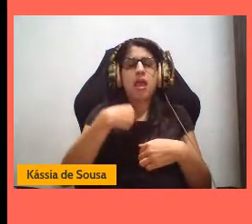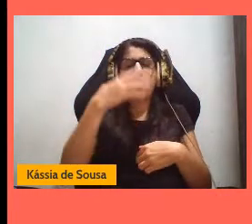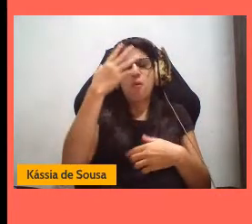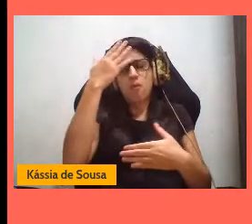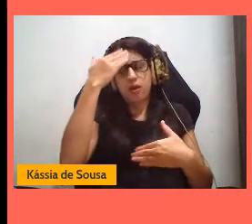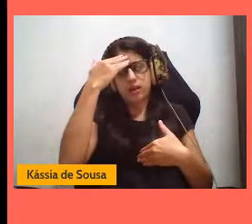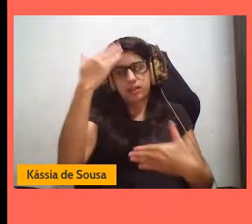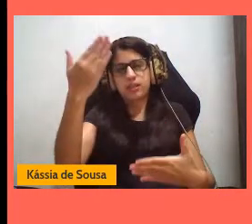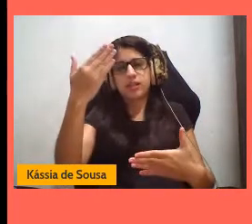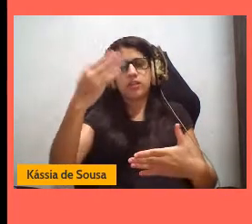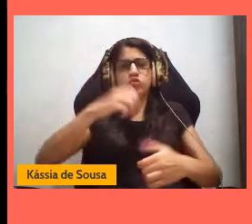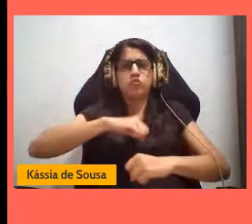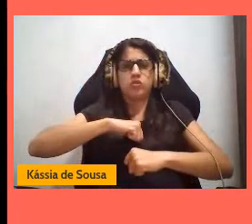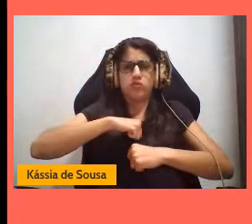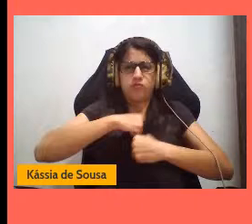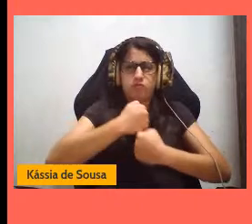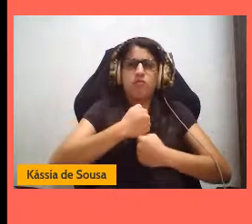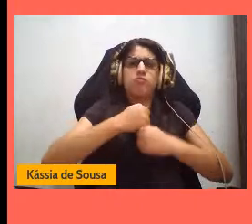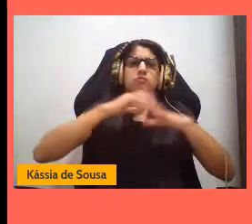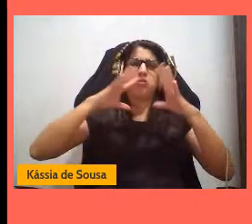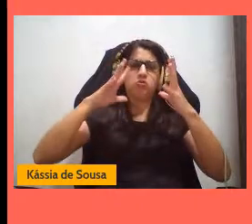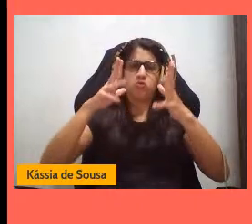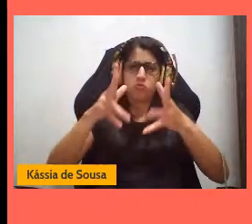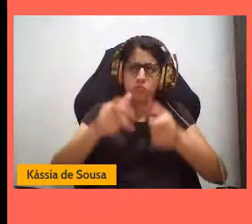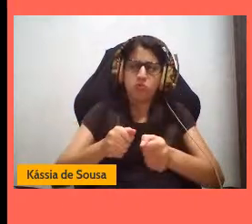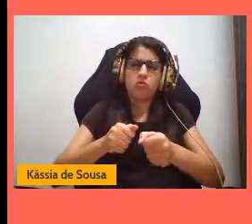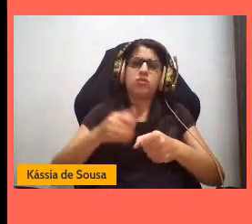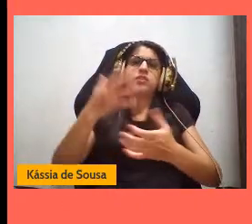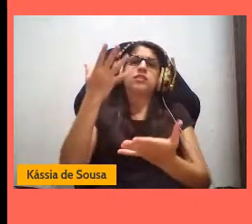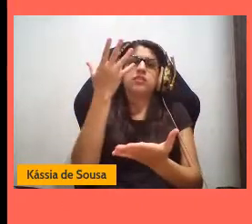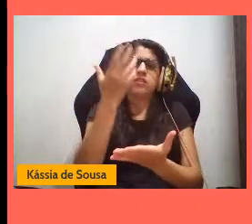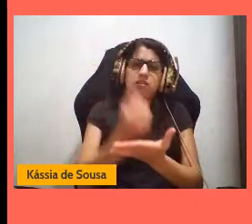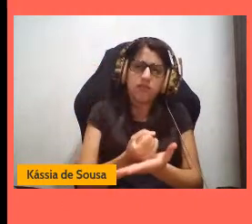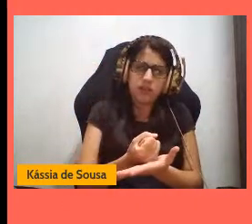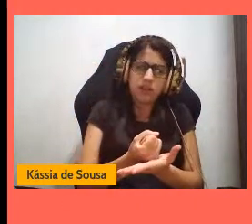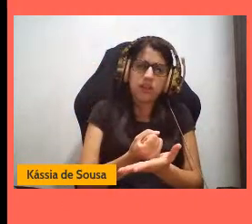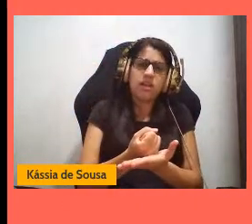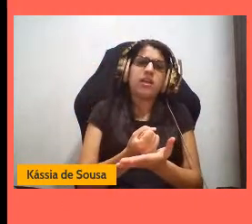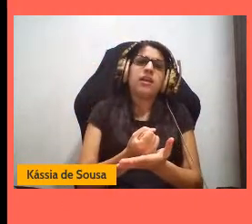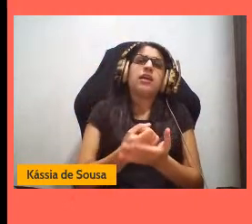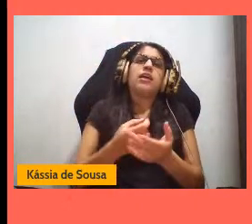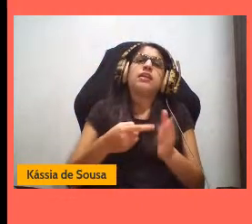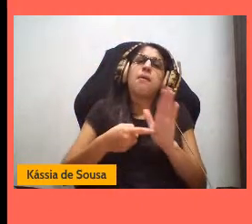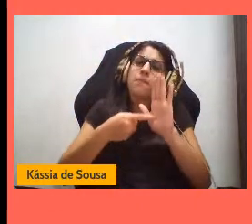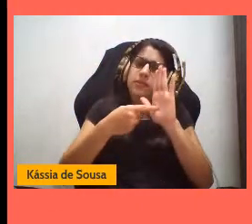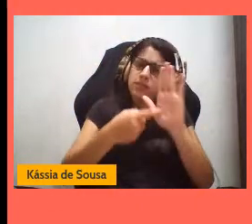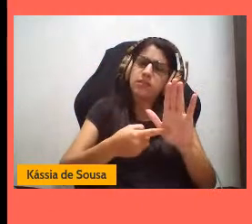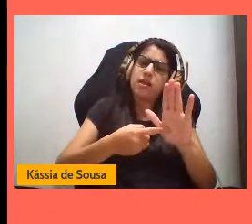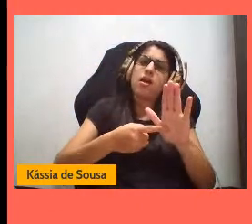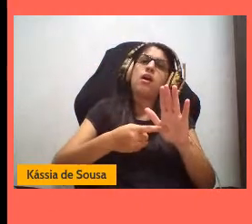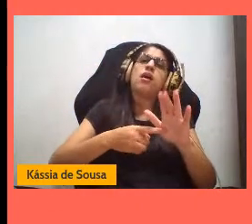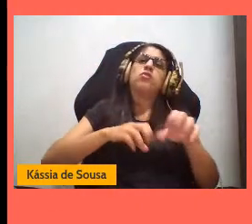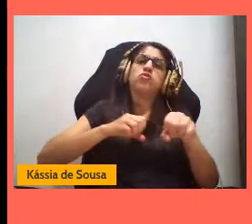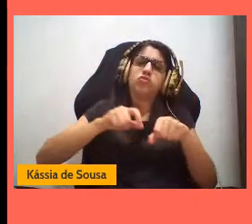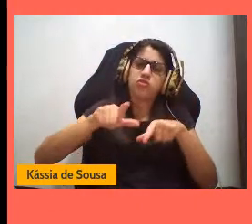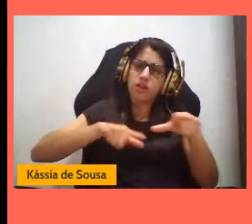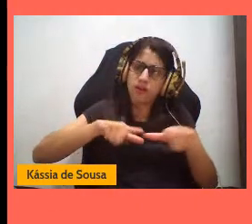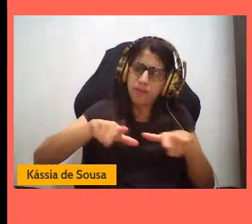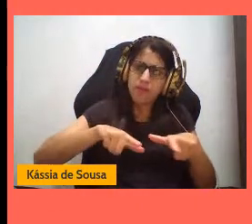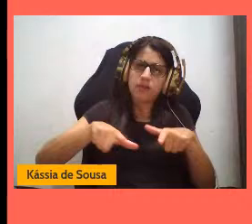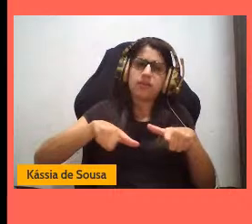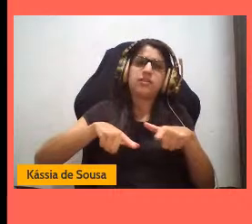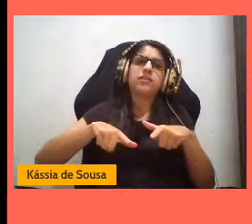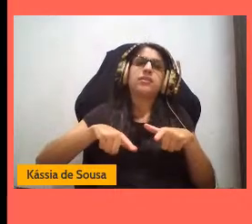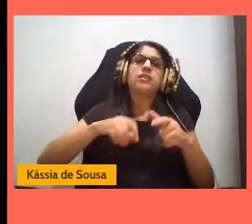todo mundo, né, de se inscrever, de se lançar para os trabalhos, né, de apresentá-los, aos professores da